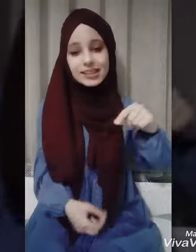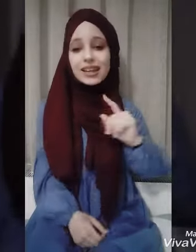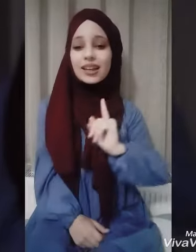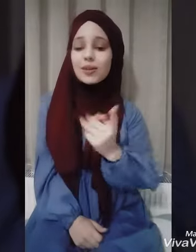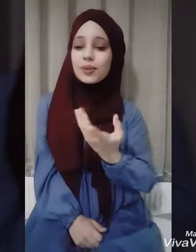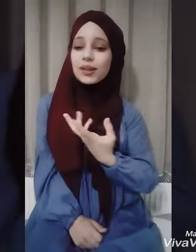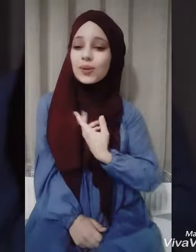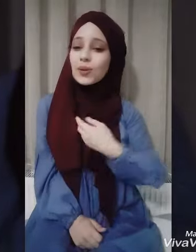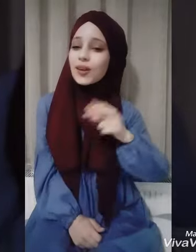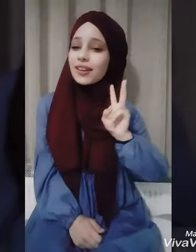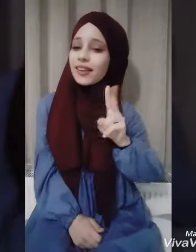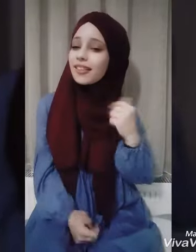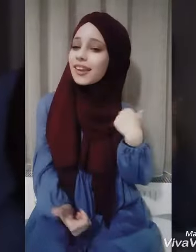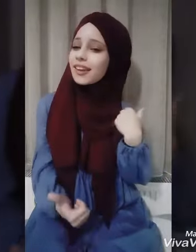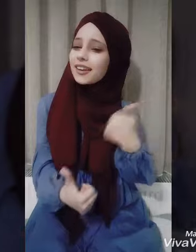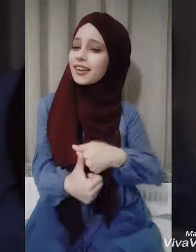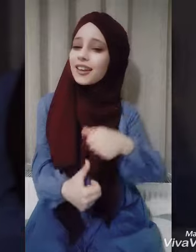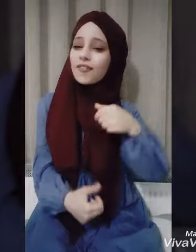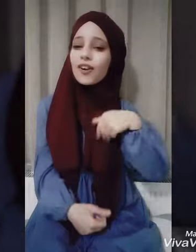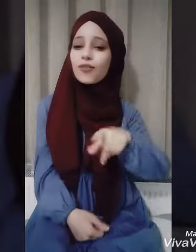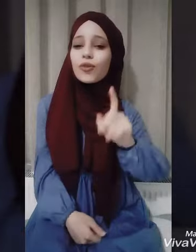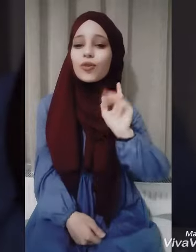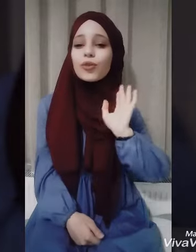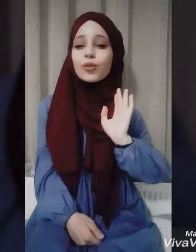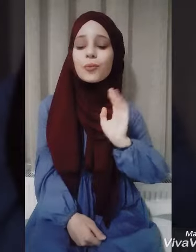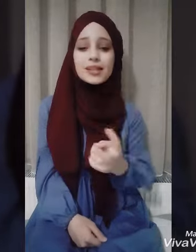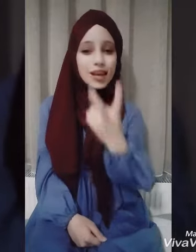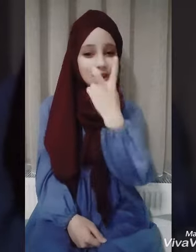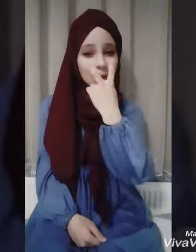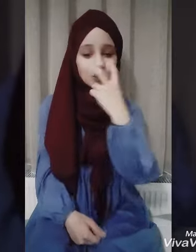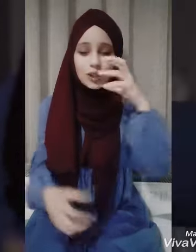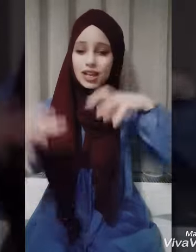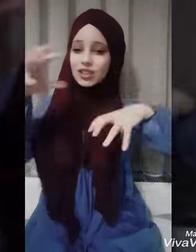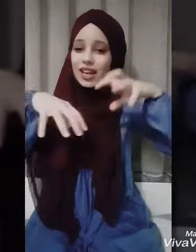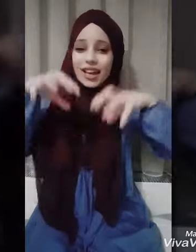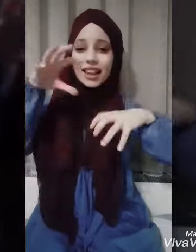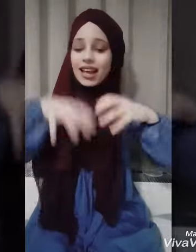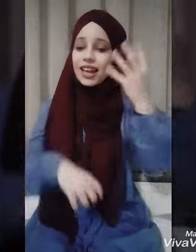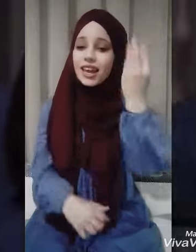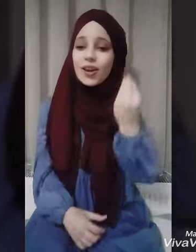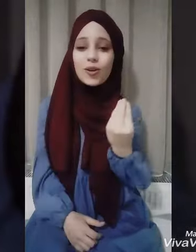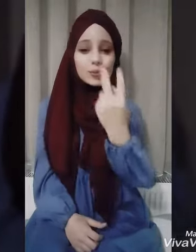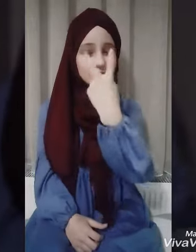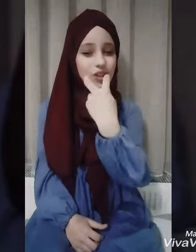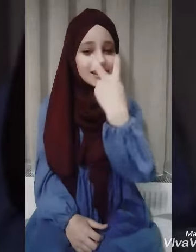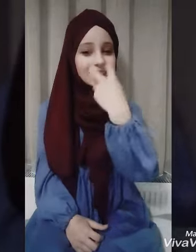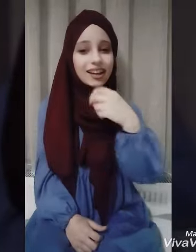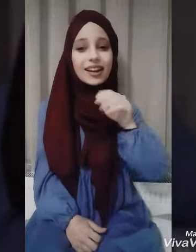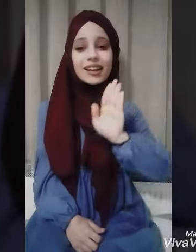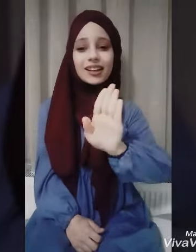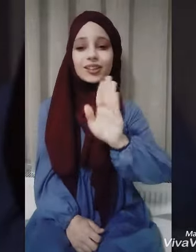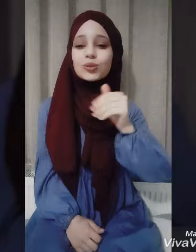insan bir yürekten iki defa vurulmaz. Gözleşe lale olmuş, akar akar